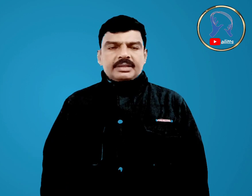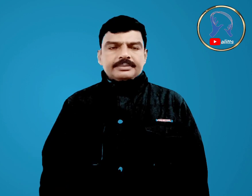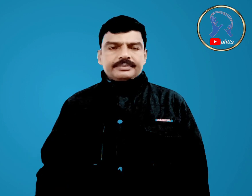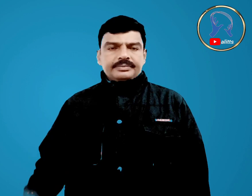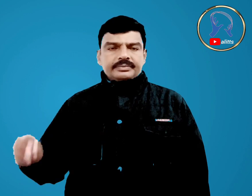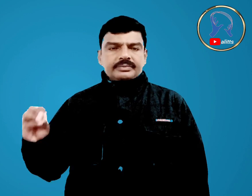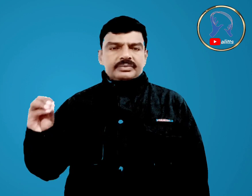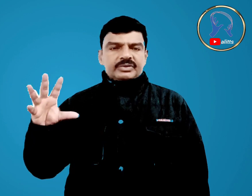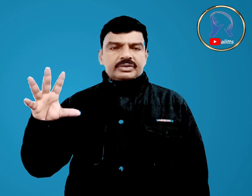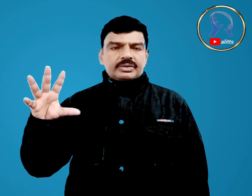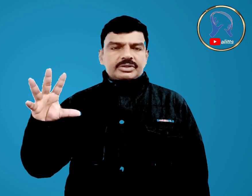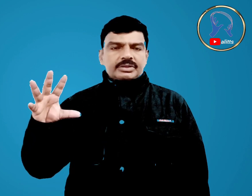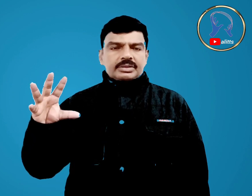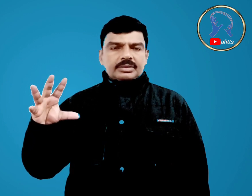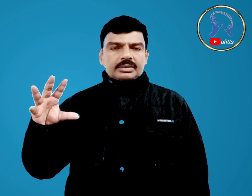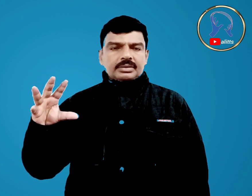मदम रोशनी।